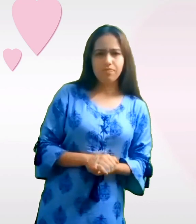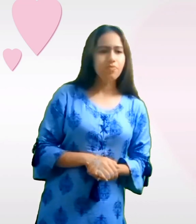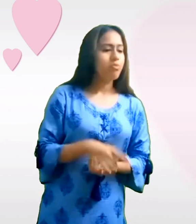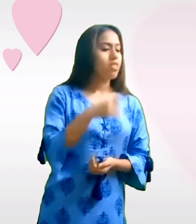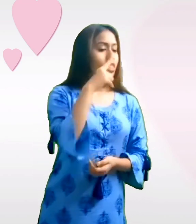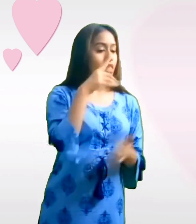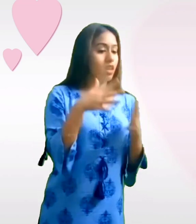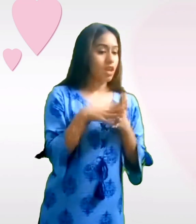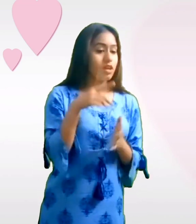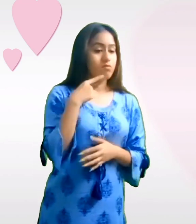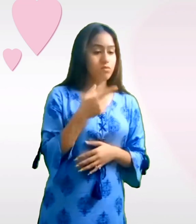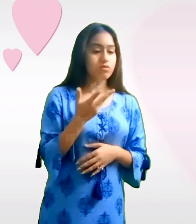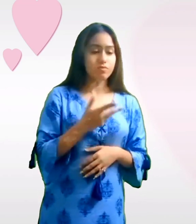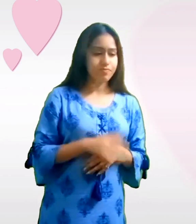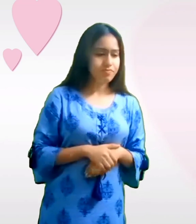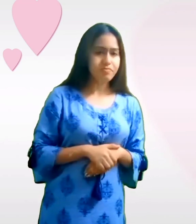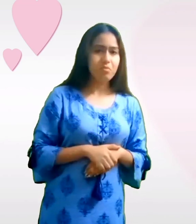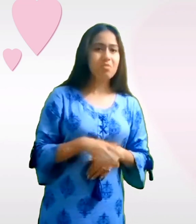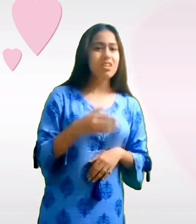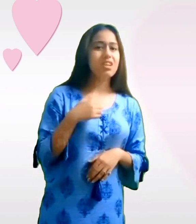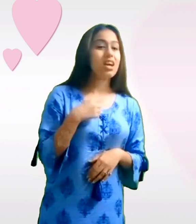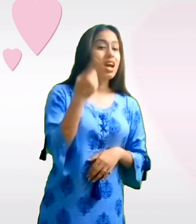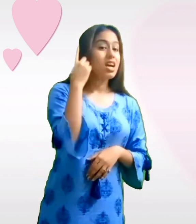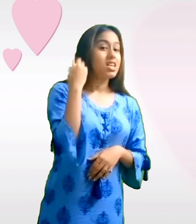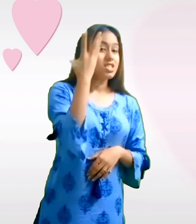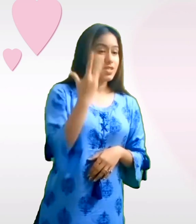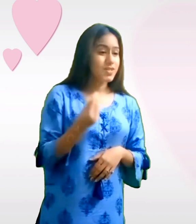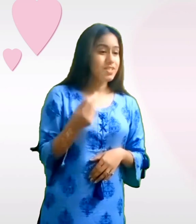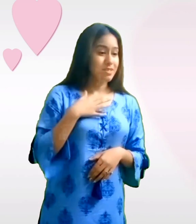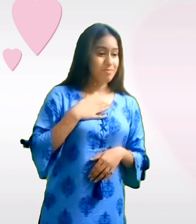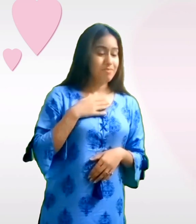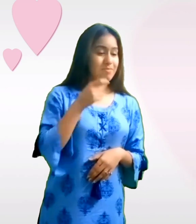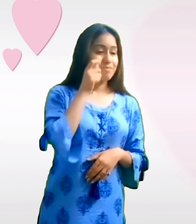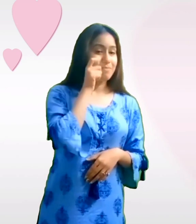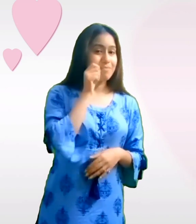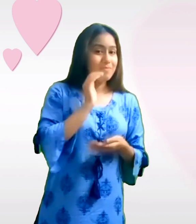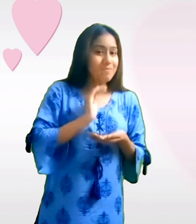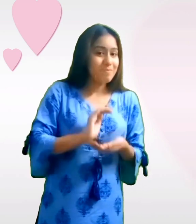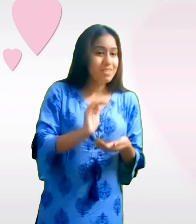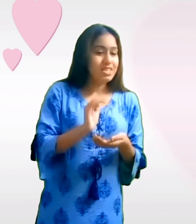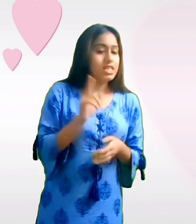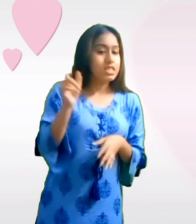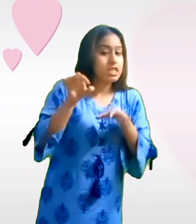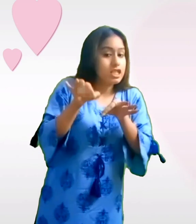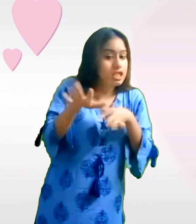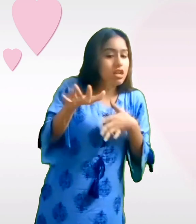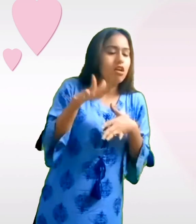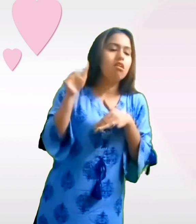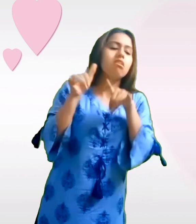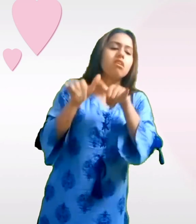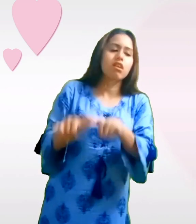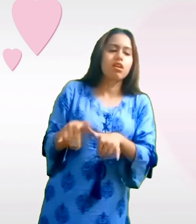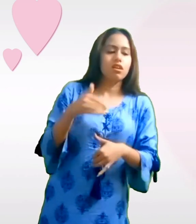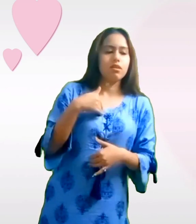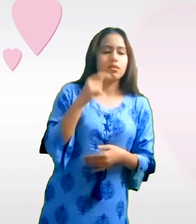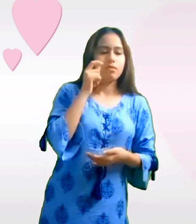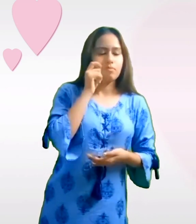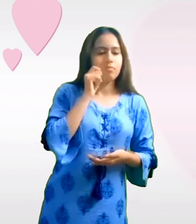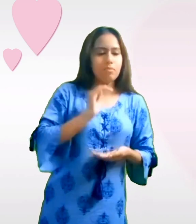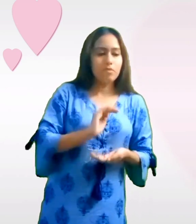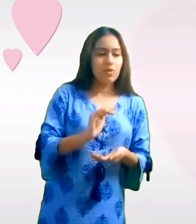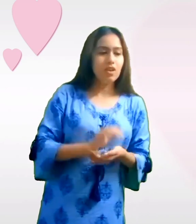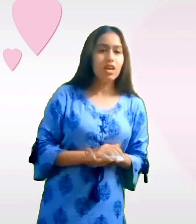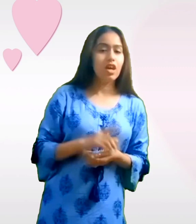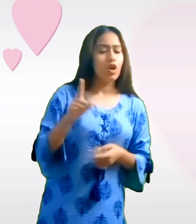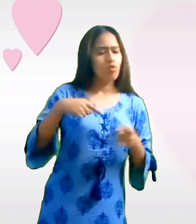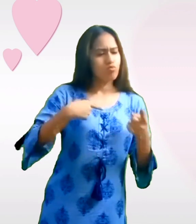खड़ी हैं? तो जो अम्मा थी उन्होंने बताया कि बेटा मैं क्या बताऊं, कल शाम में मेरे बच्चों का कॉल आया। मेरे बच्चे ना बड़े शहर में रहते